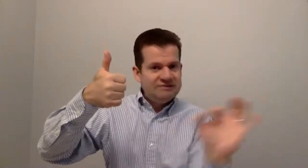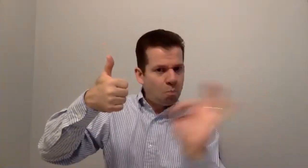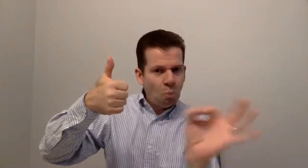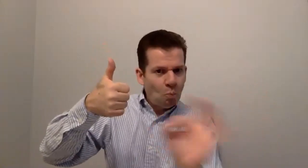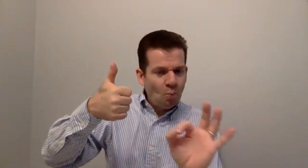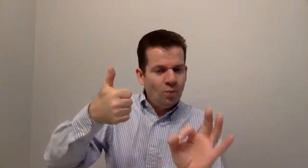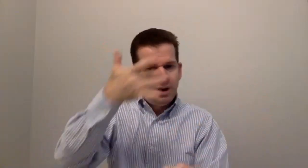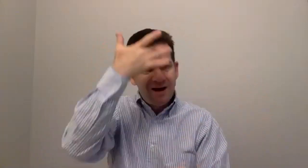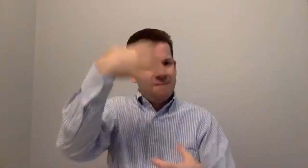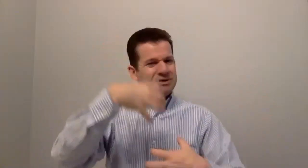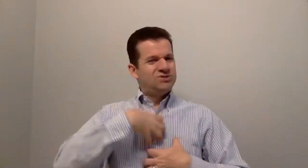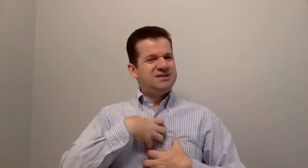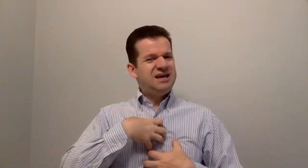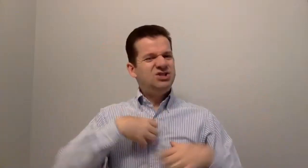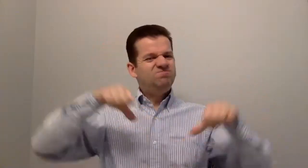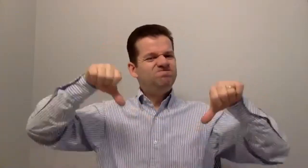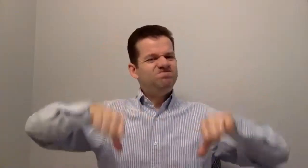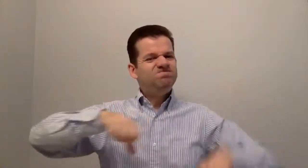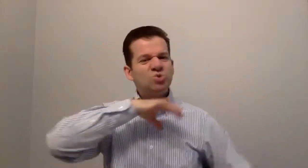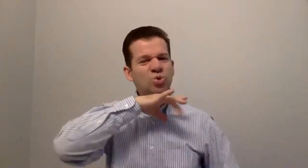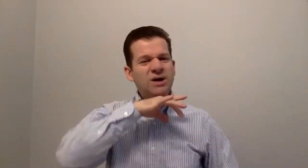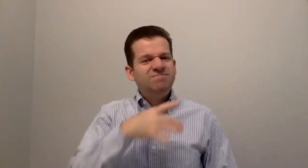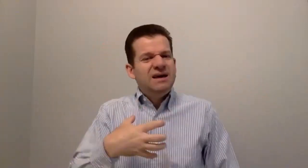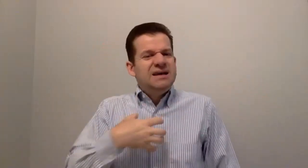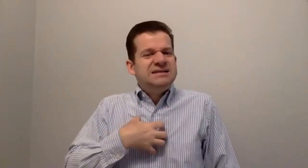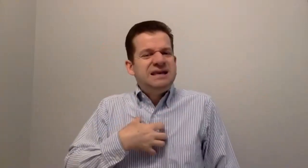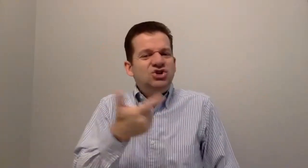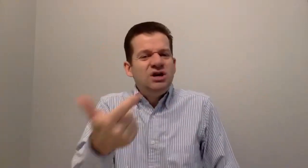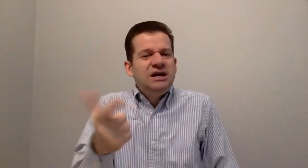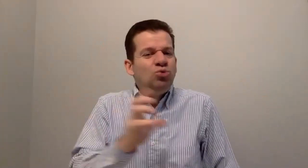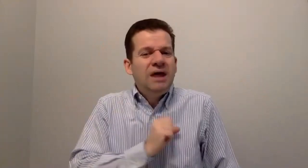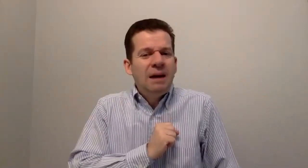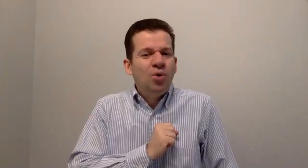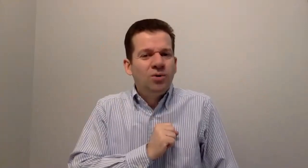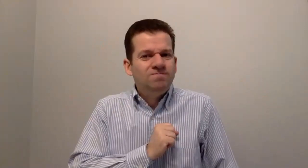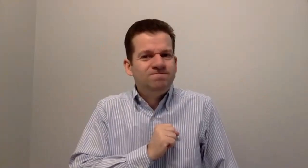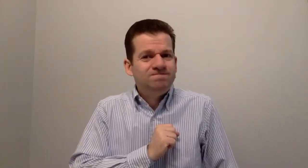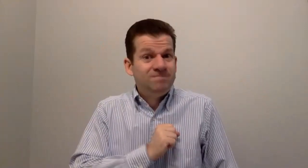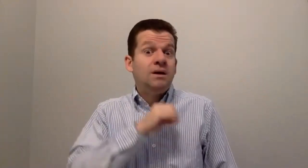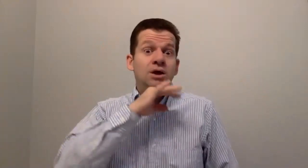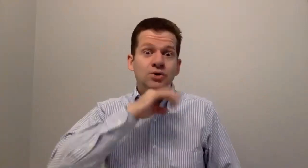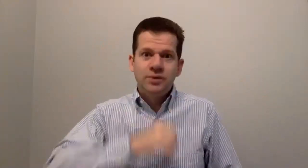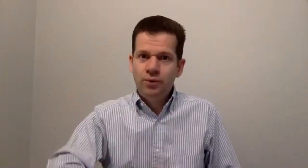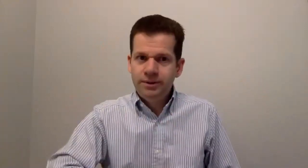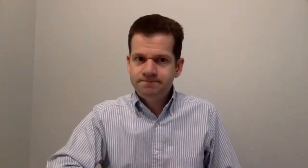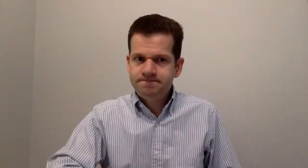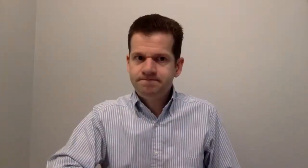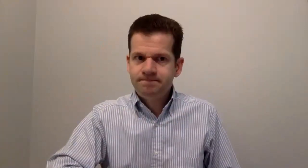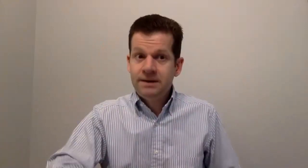positiva, a pessoa se sente ruim, se sente que não tem amor. E isso é ruim.